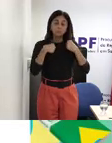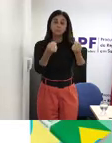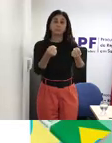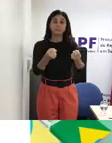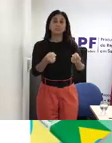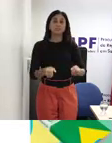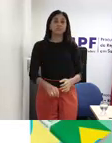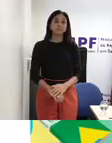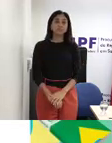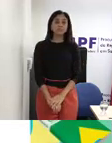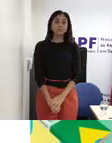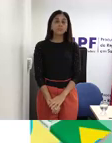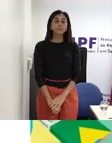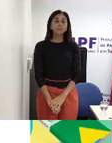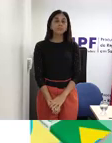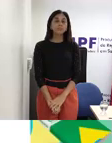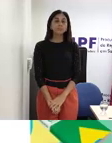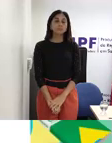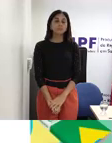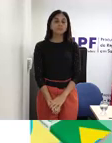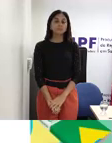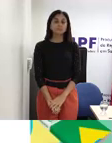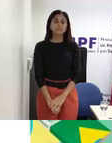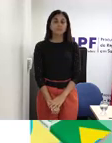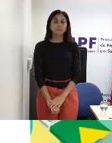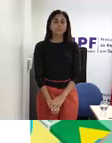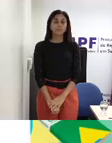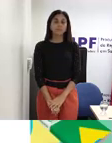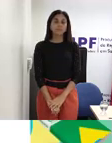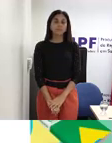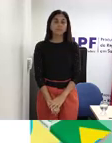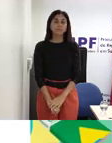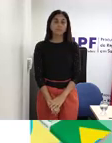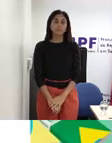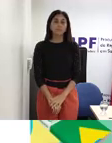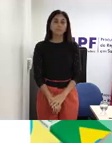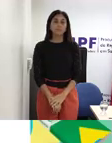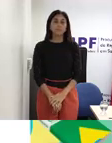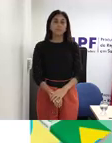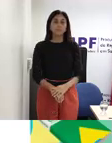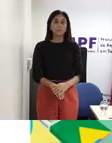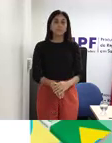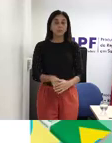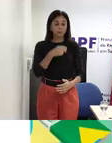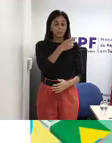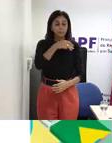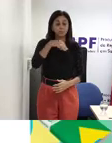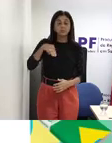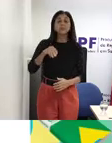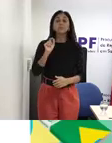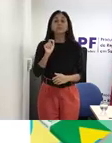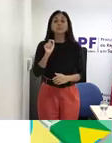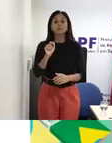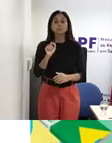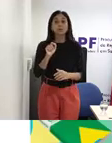gentileza nós temos a nossa macro proteção integral à Criança e Adolescente E para isso